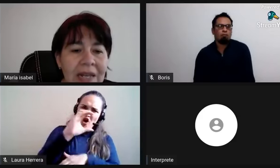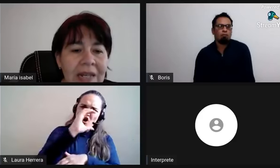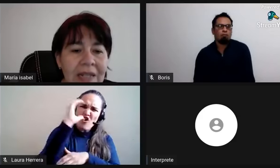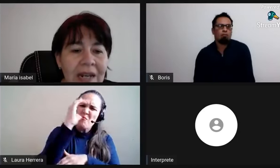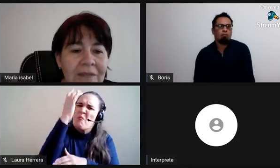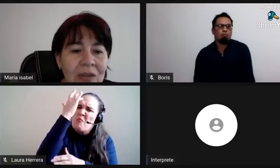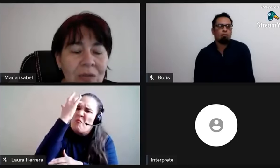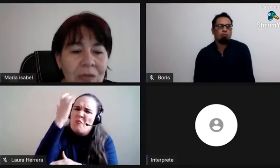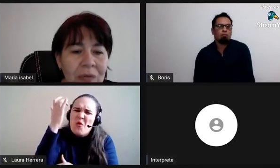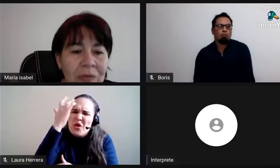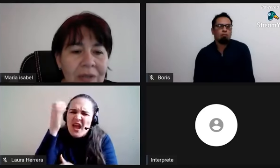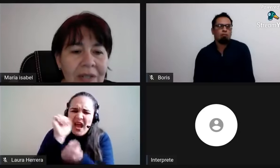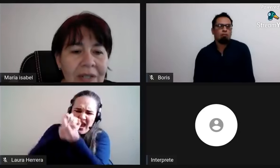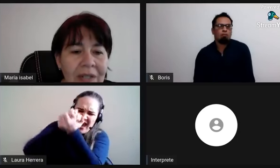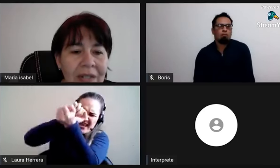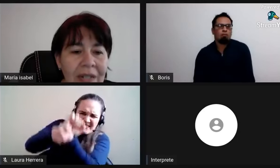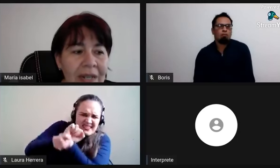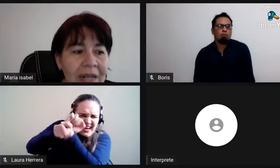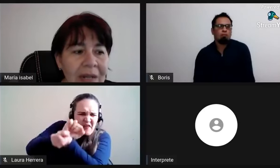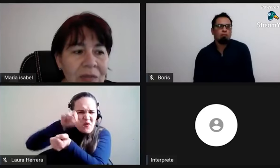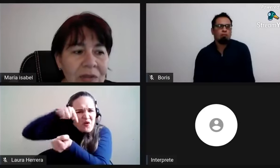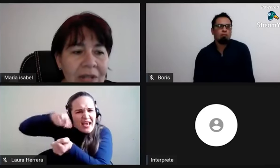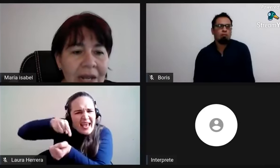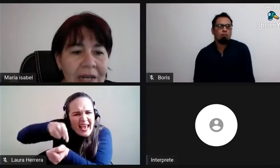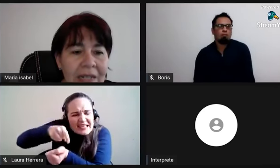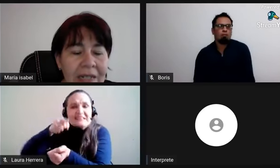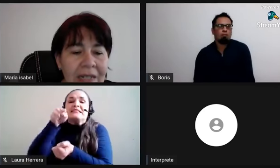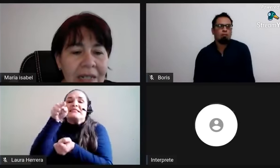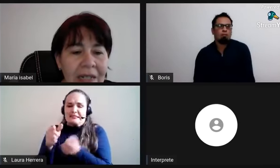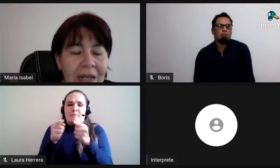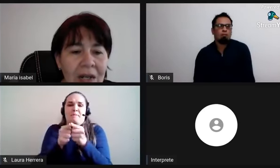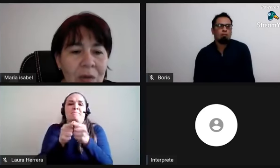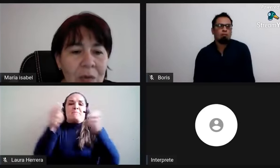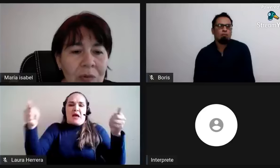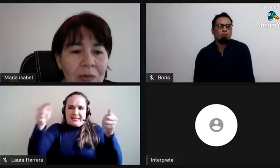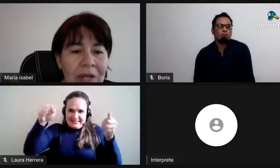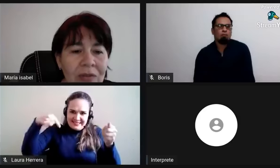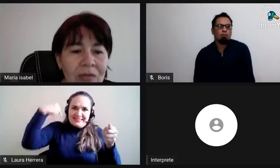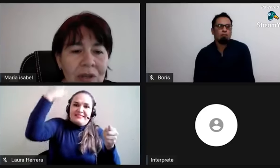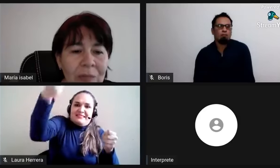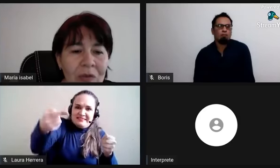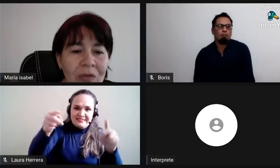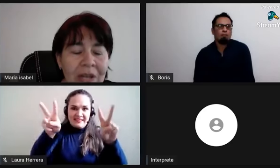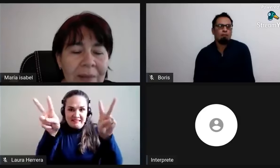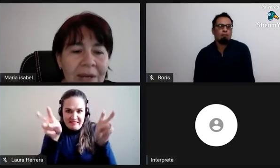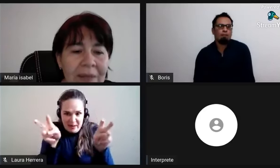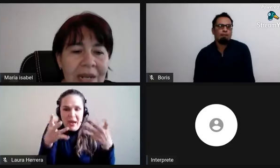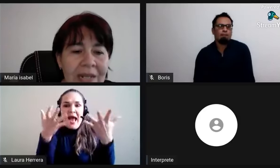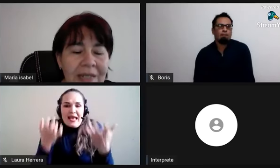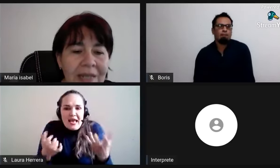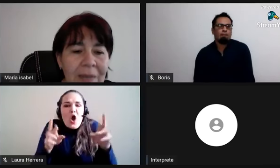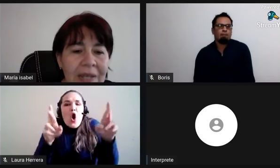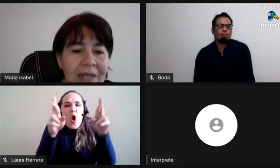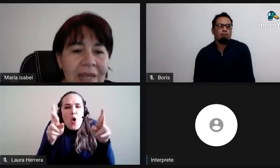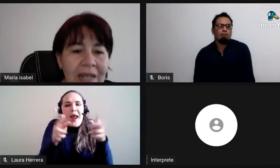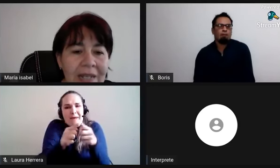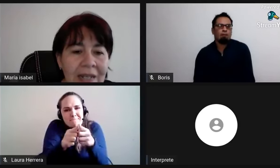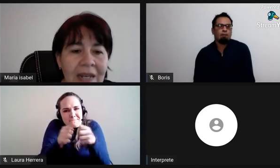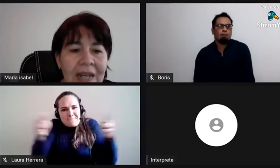la esclavitud. Queremos darles como darnos una oportunidad para mirar este tema en detalle.